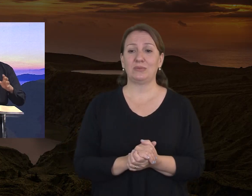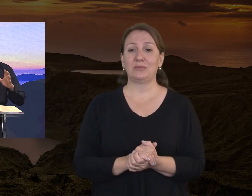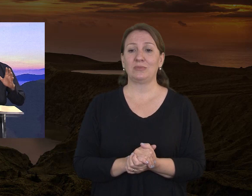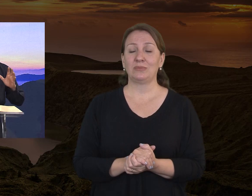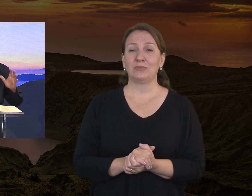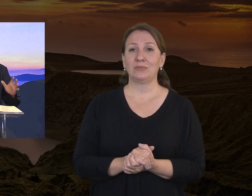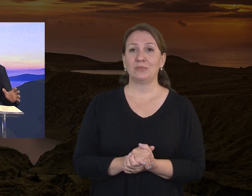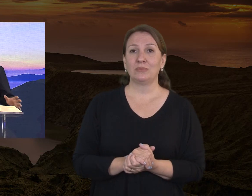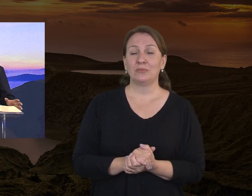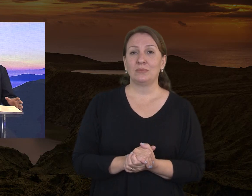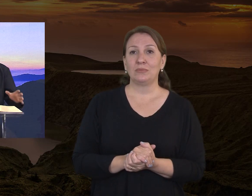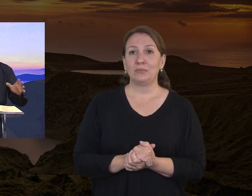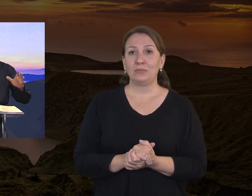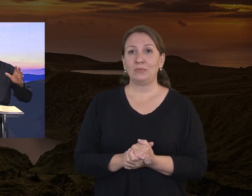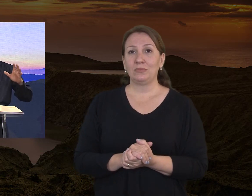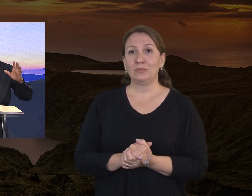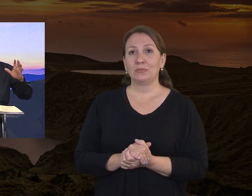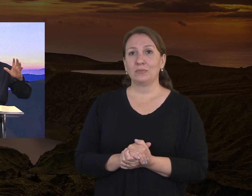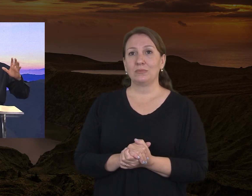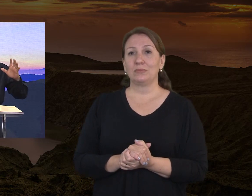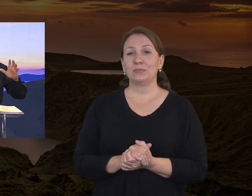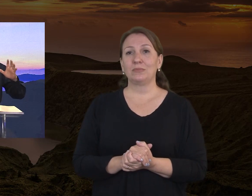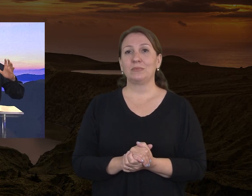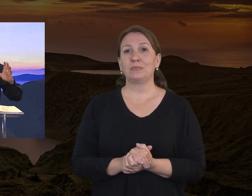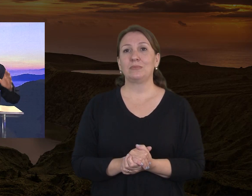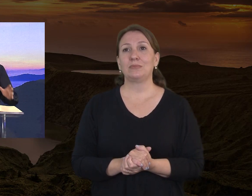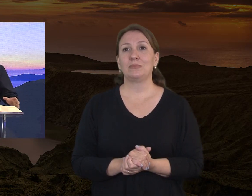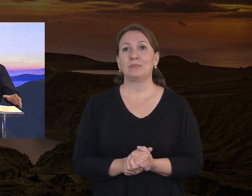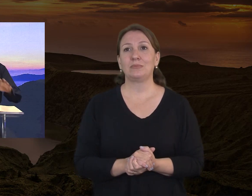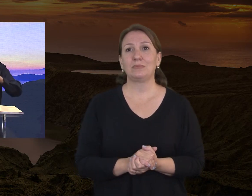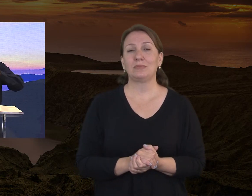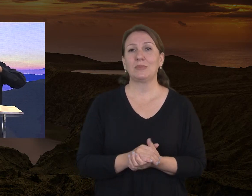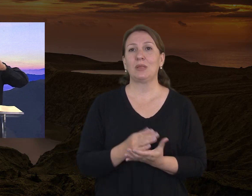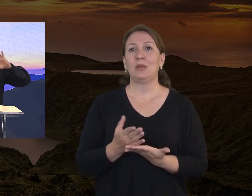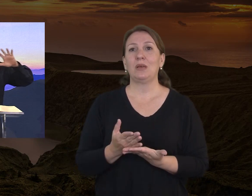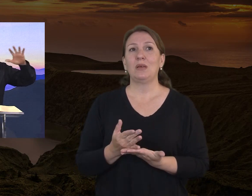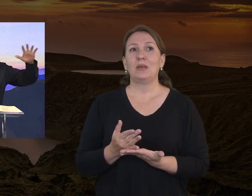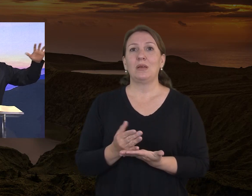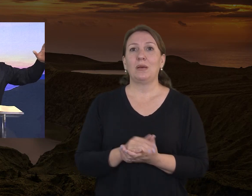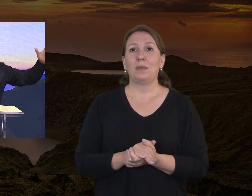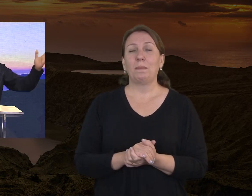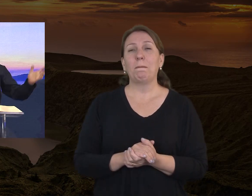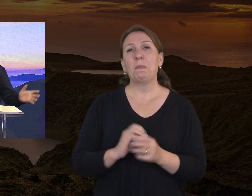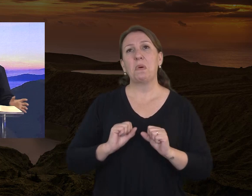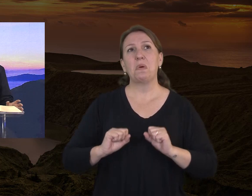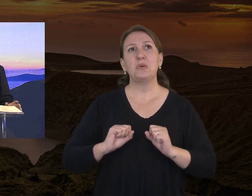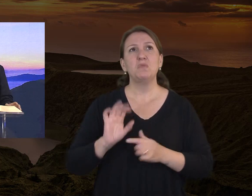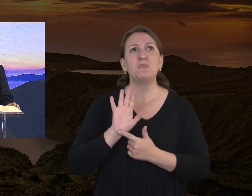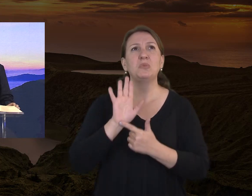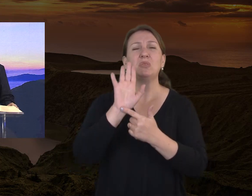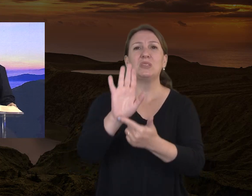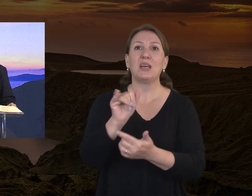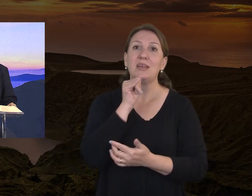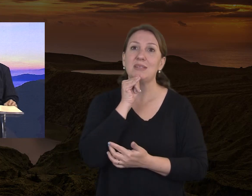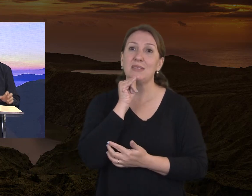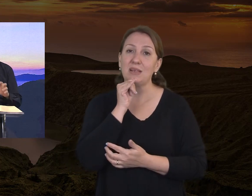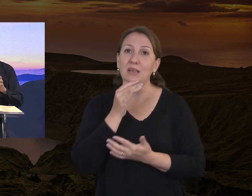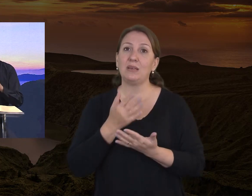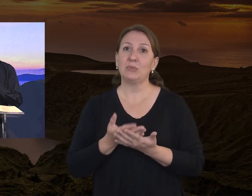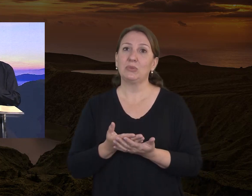né? Você pode ver, podemos usar a figura do tabernáculo do Antigo Testamento.